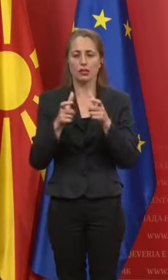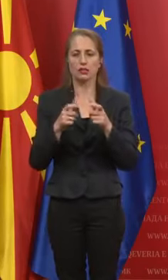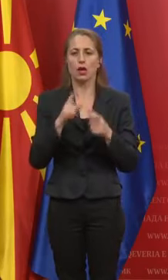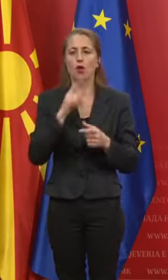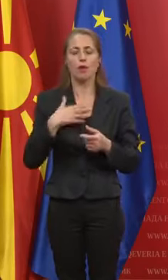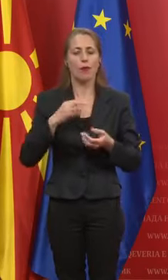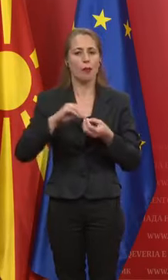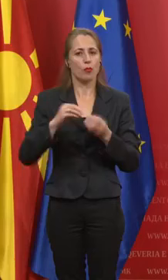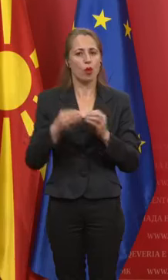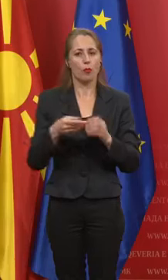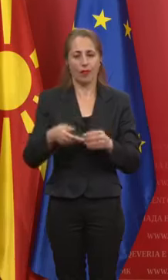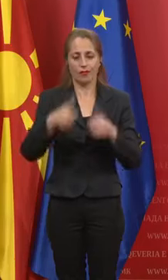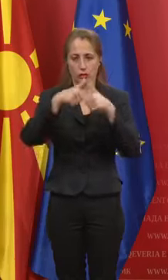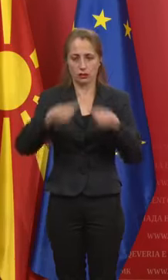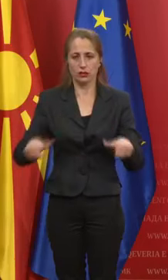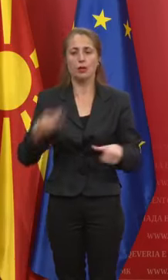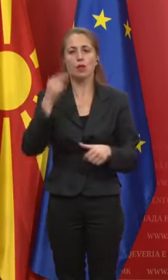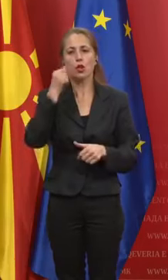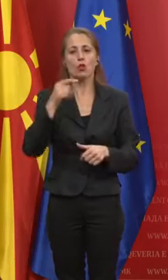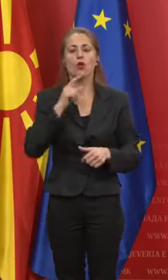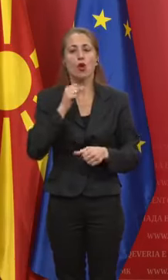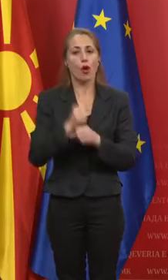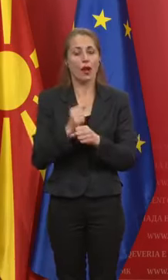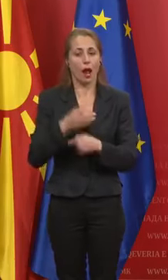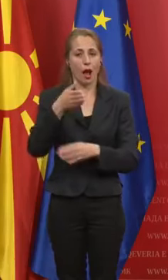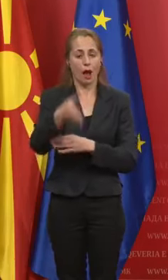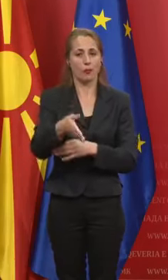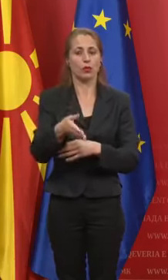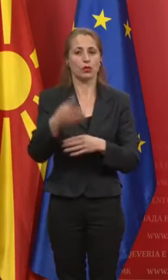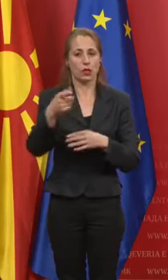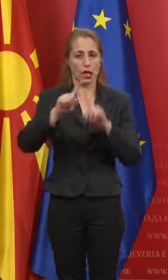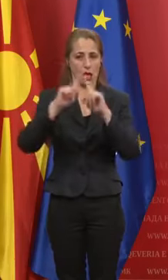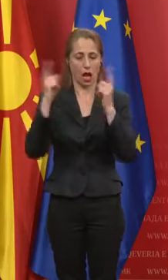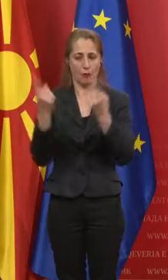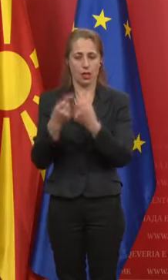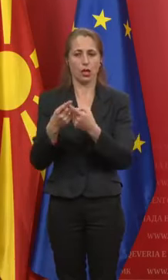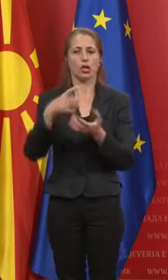во системот и луѓето кои што работат во кабинетот и